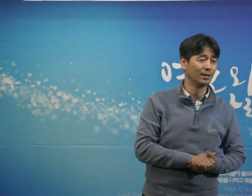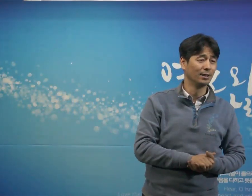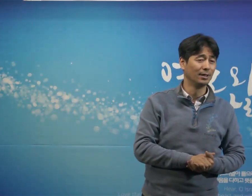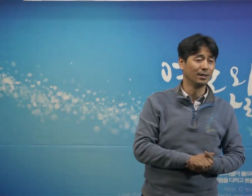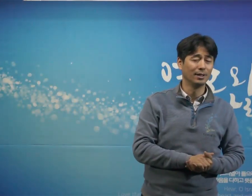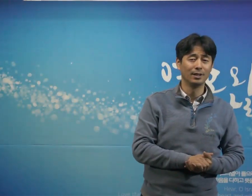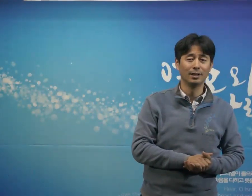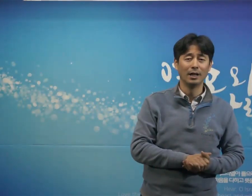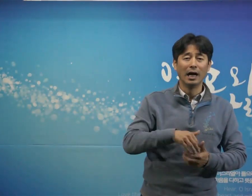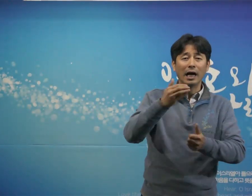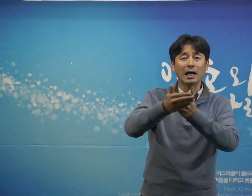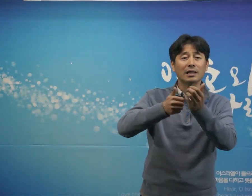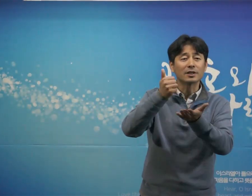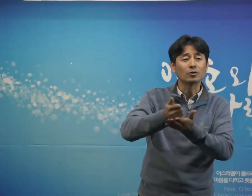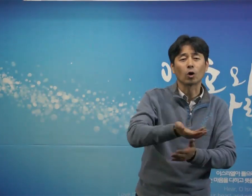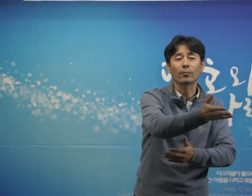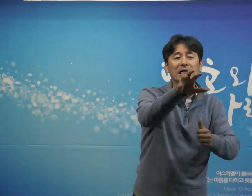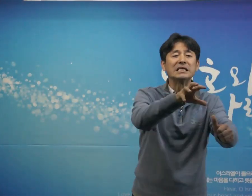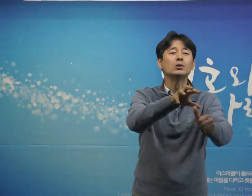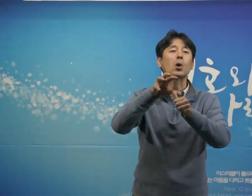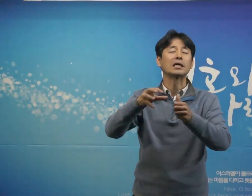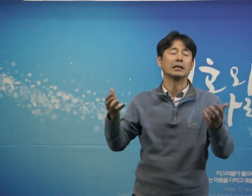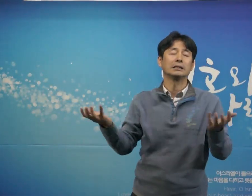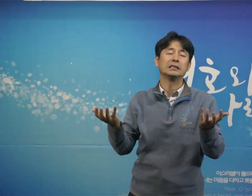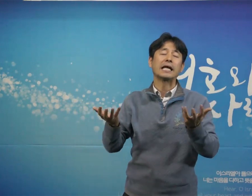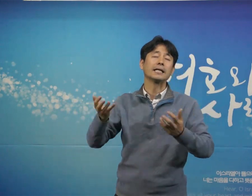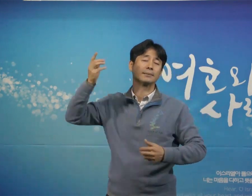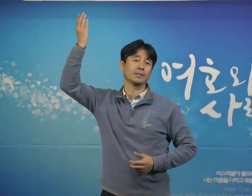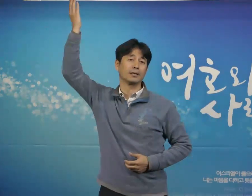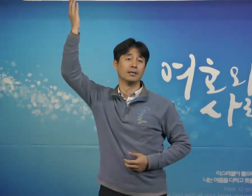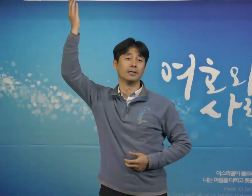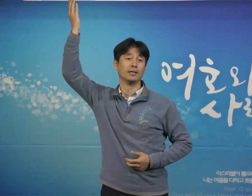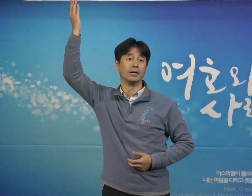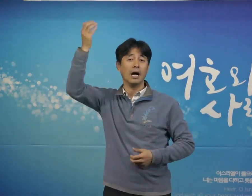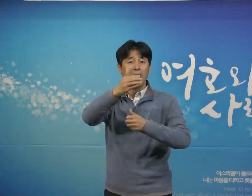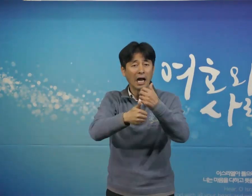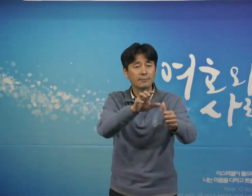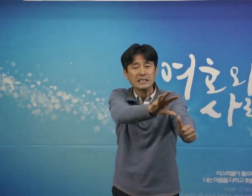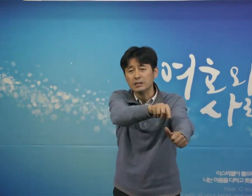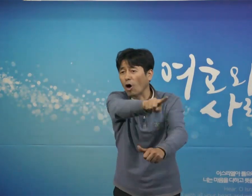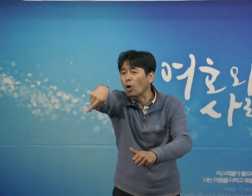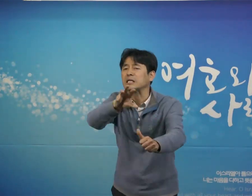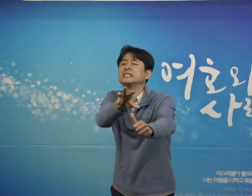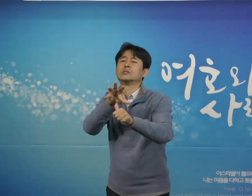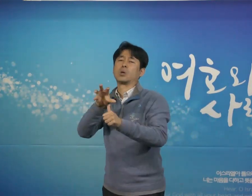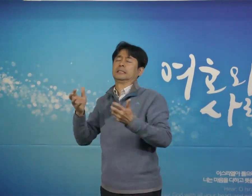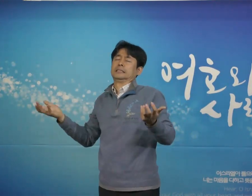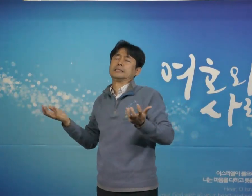행하실 수 없습니다. 하나님께서 여러분들을 이용하여서